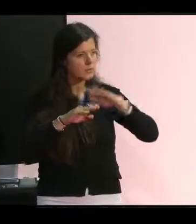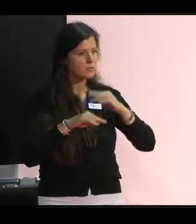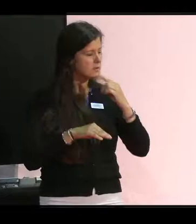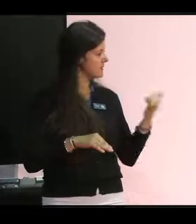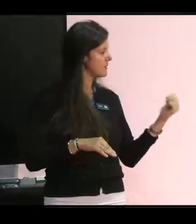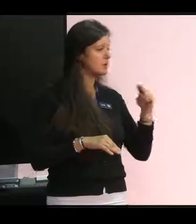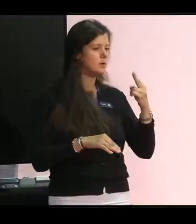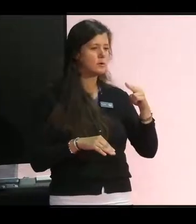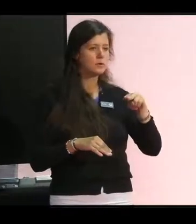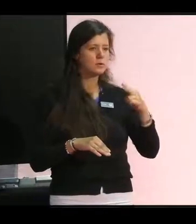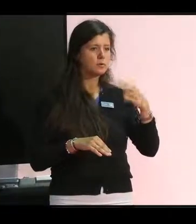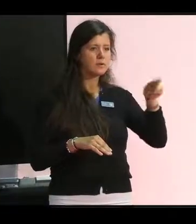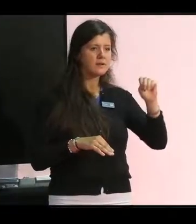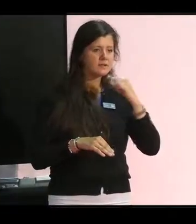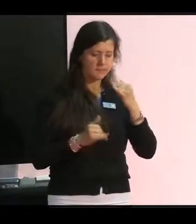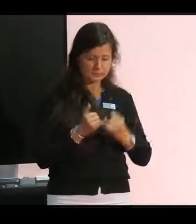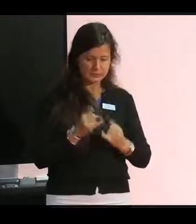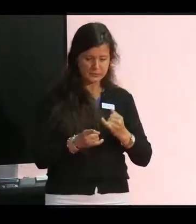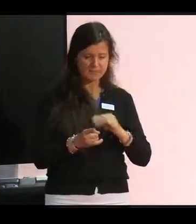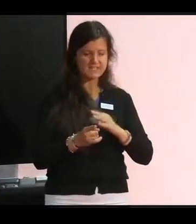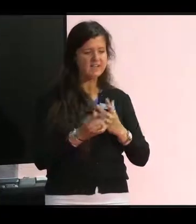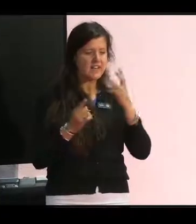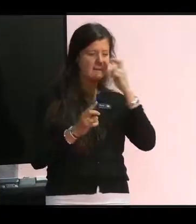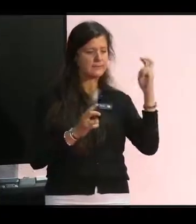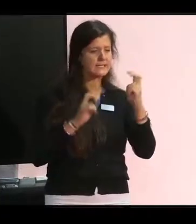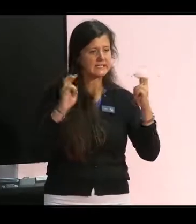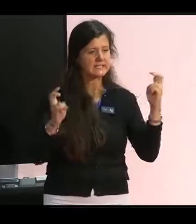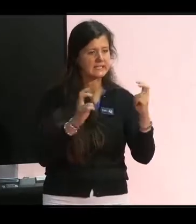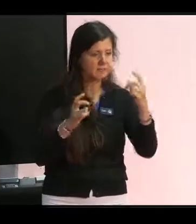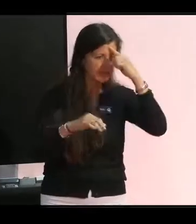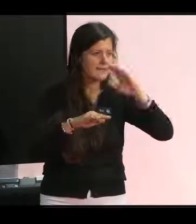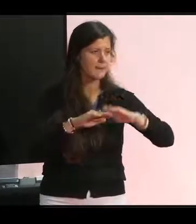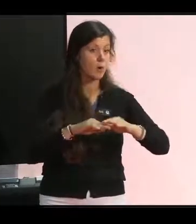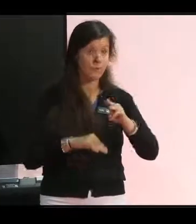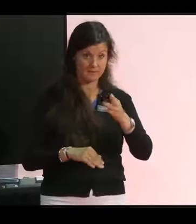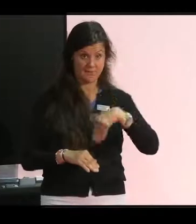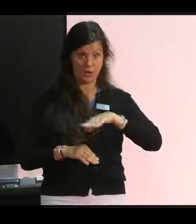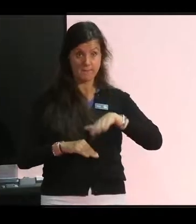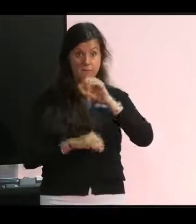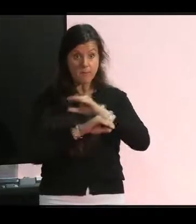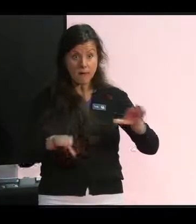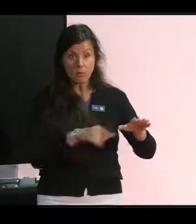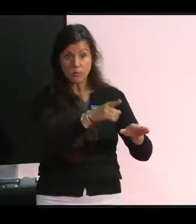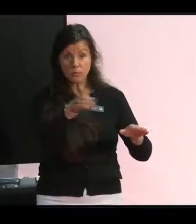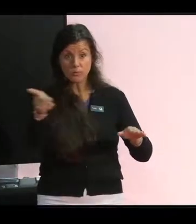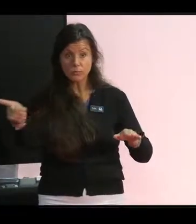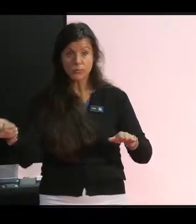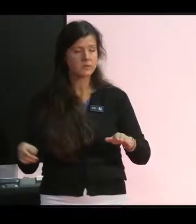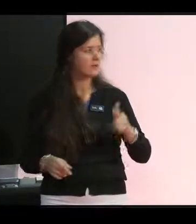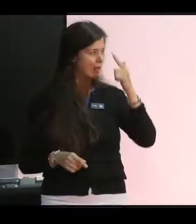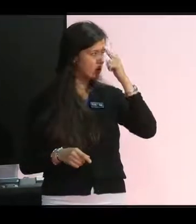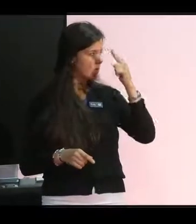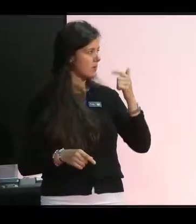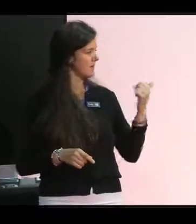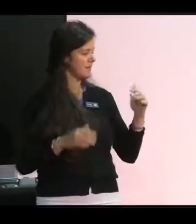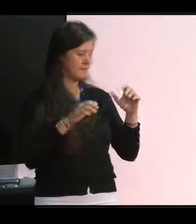tar i slutet, att det finns ju andra aspekter också som man ska ta in. Vill man veta mer så tror jag att den här mycket